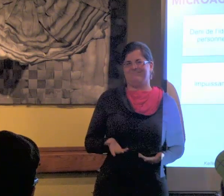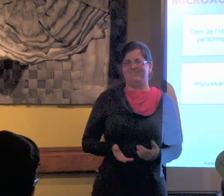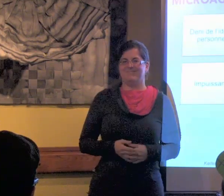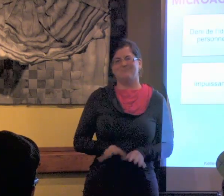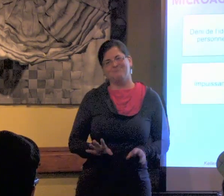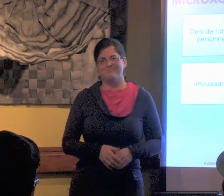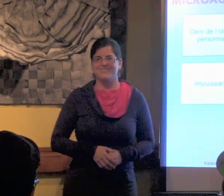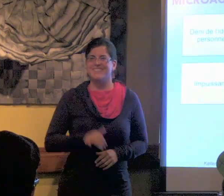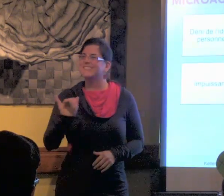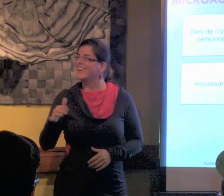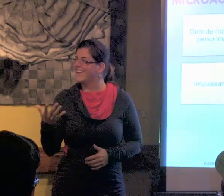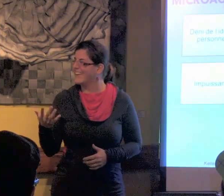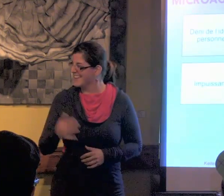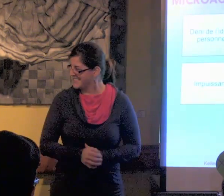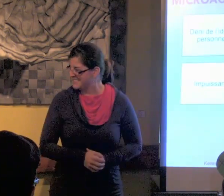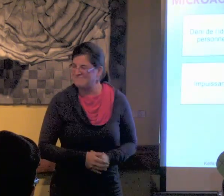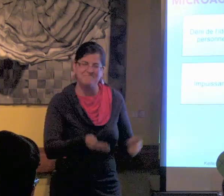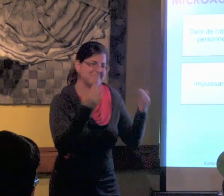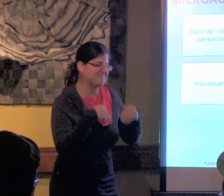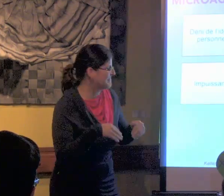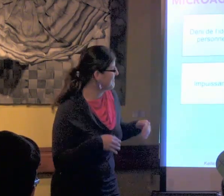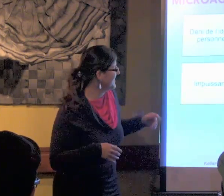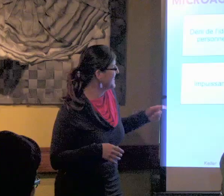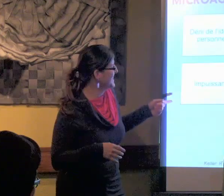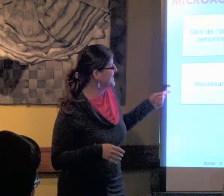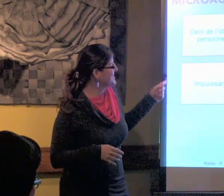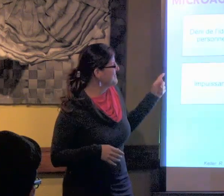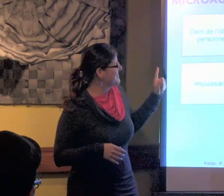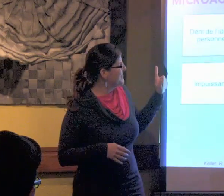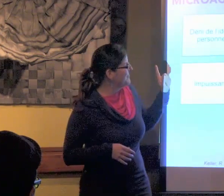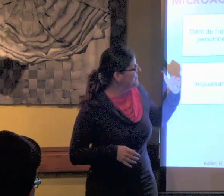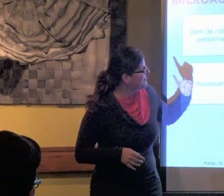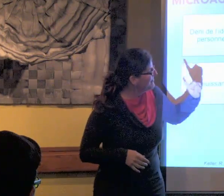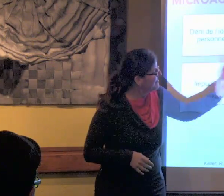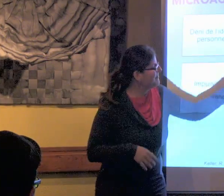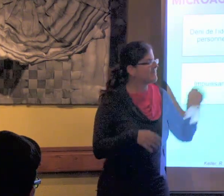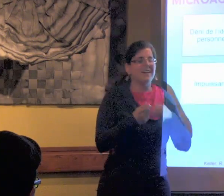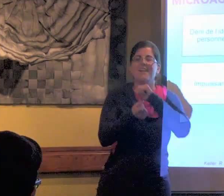et tout ça. » Mais, en tout cas, c'est souvent des situations qu'on vit et c'est pas très, très agréable.